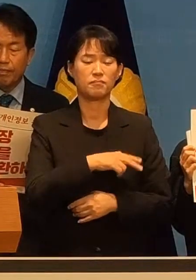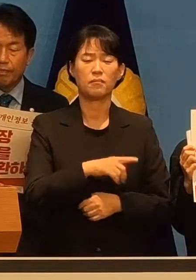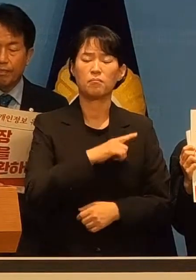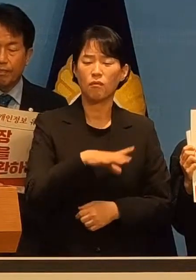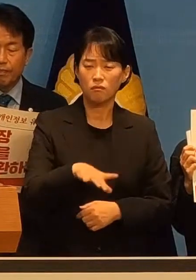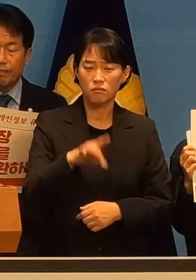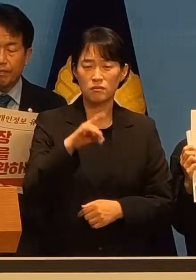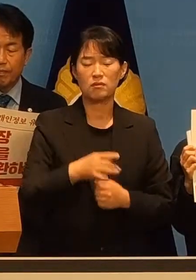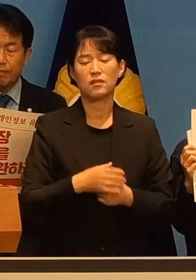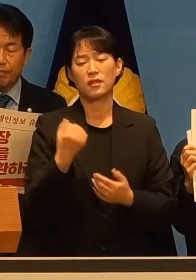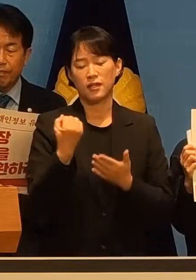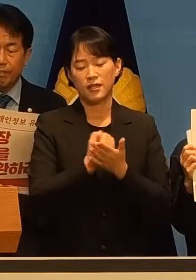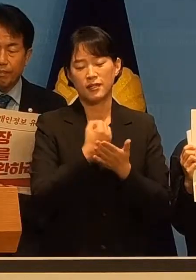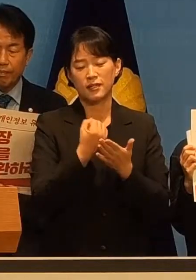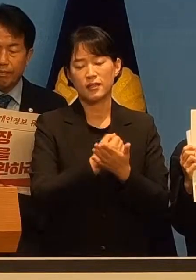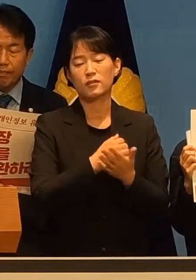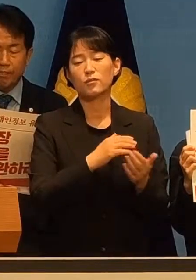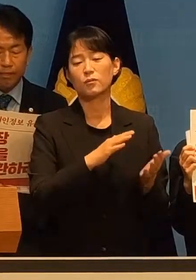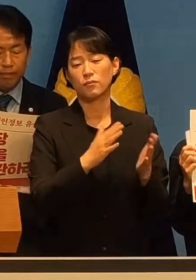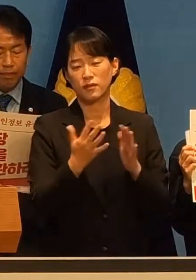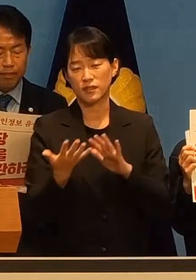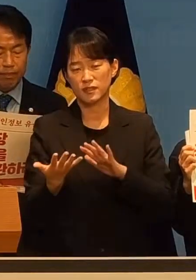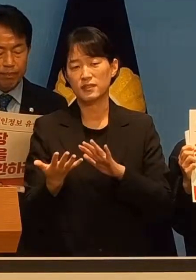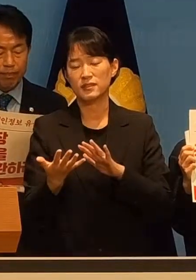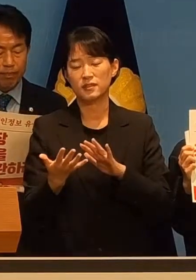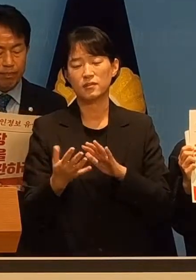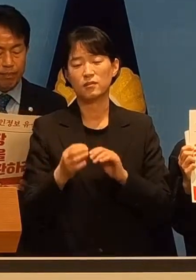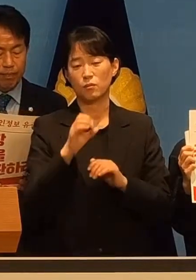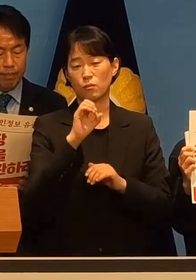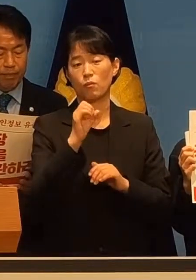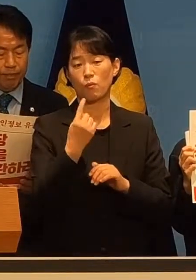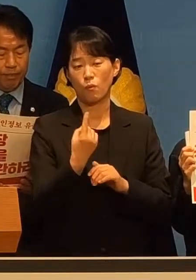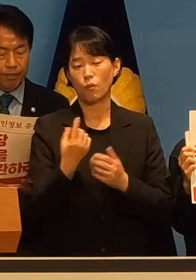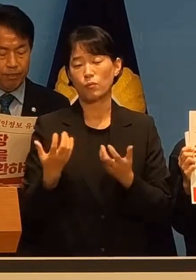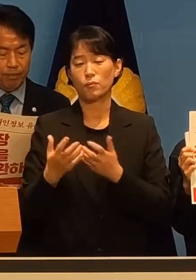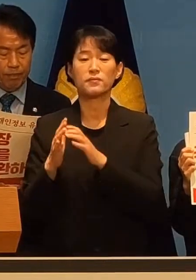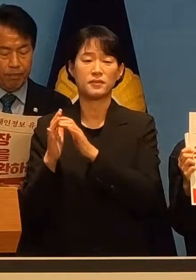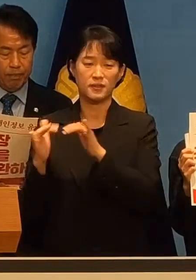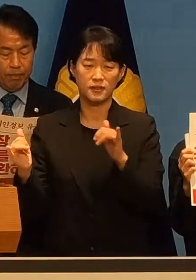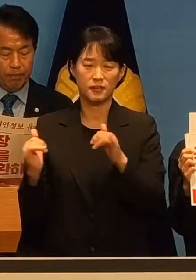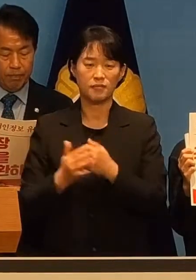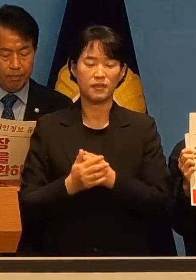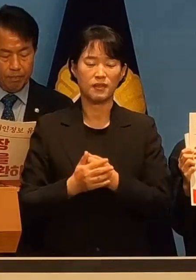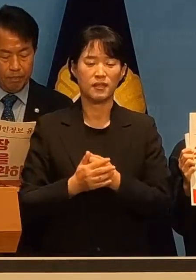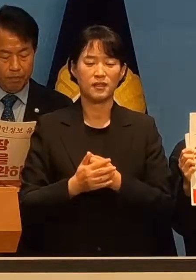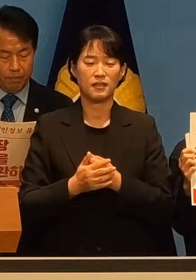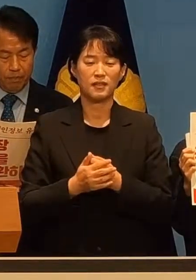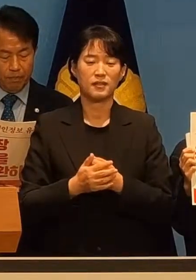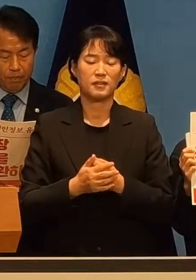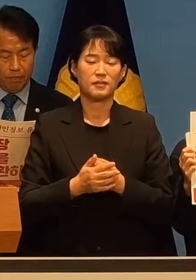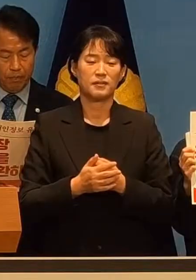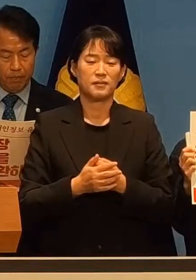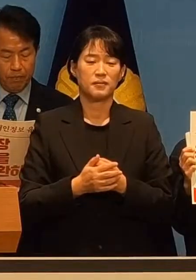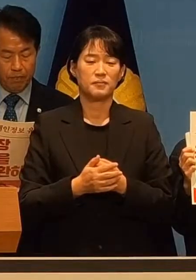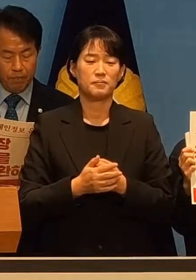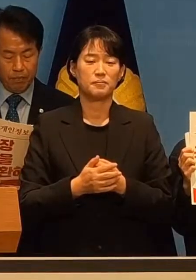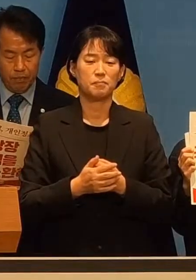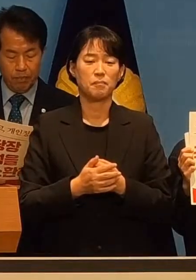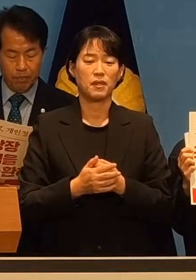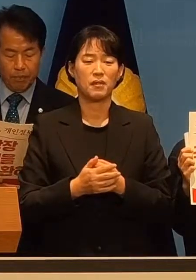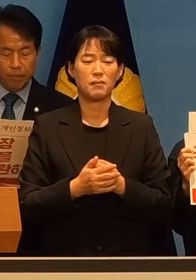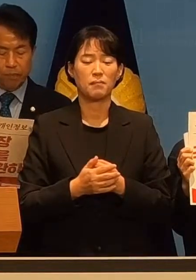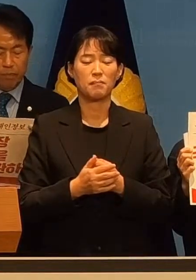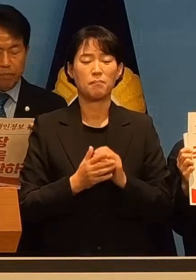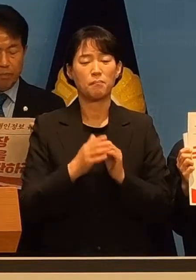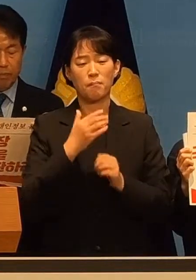먼저 안타깝게 유명을 달리하신 오승용 노동장님의 명목을 다시 한번 빕니다. 왜